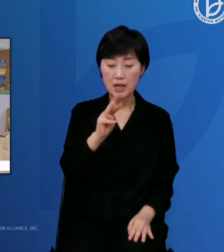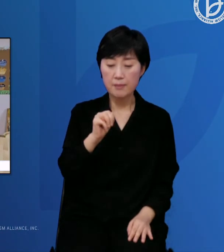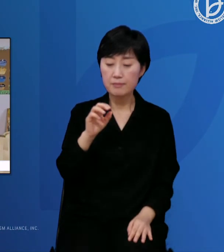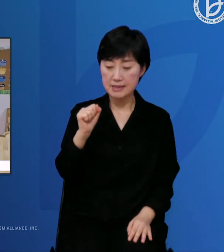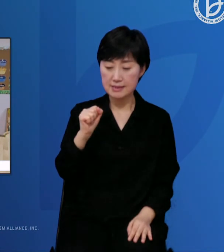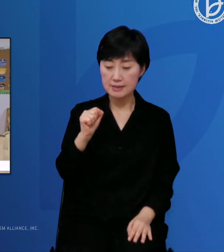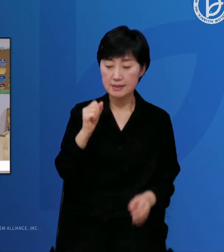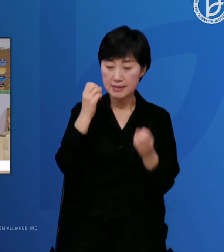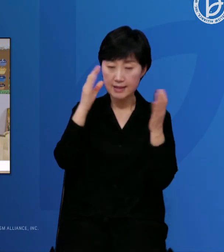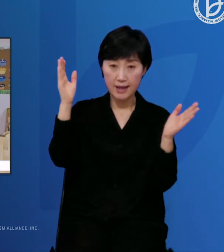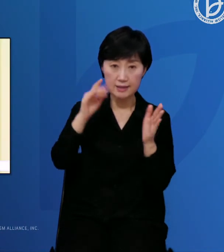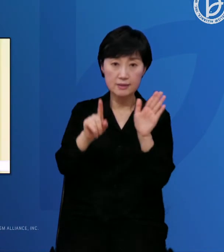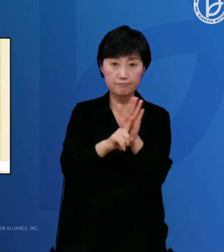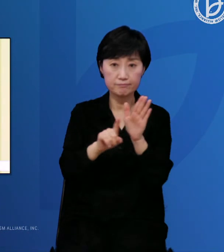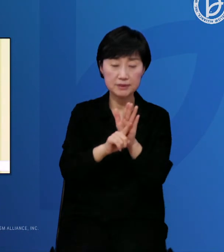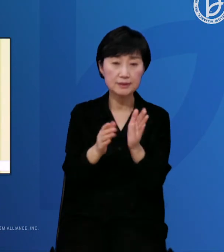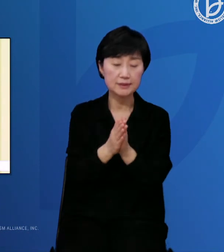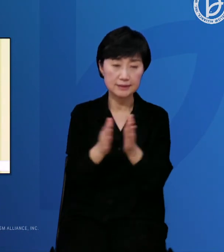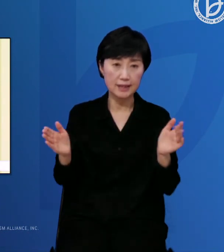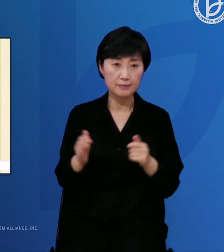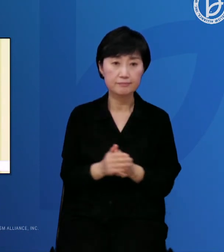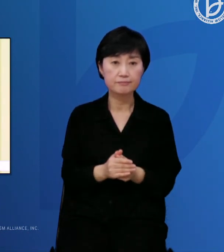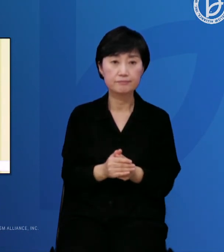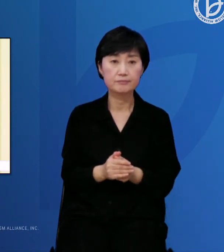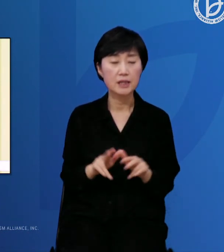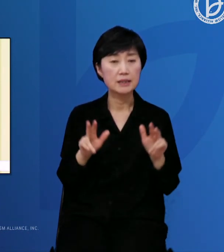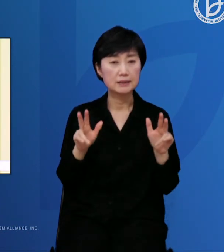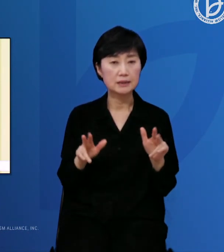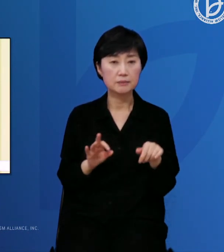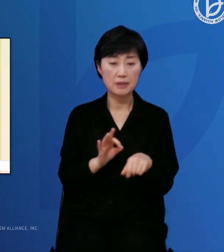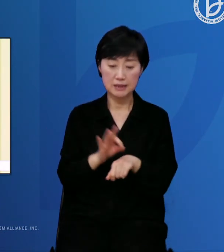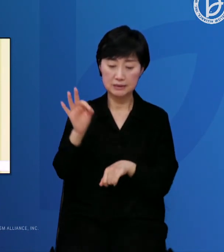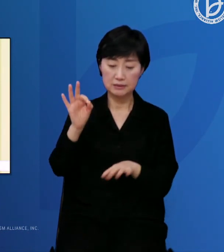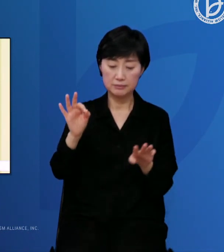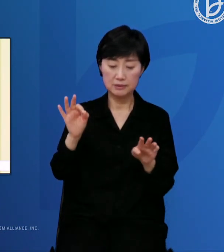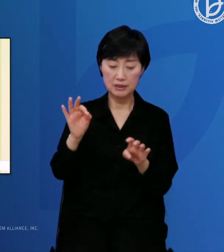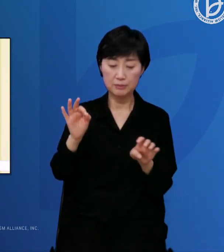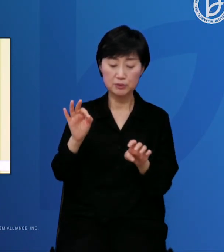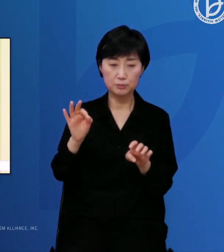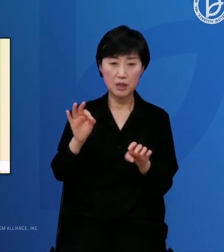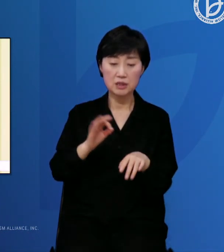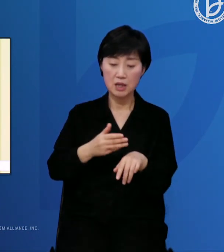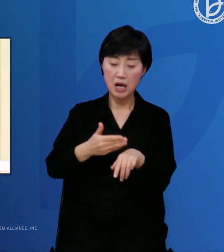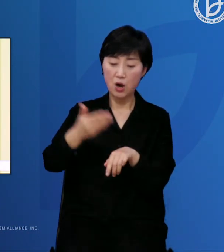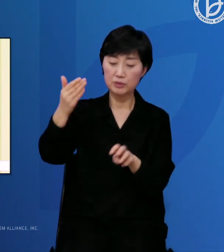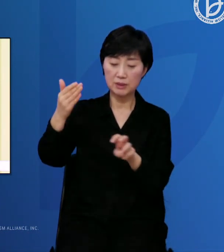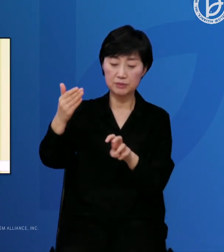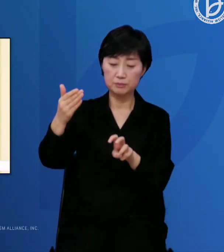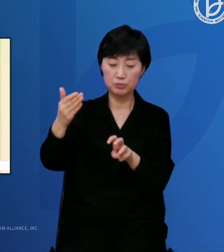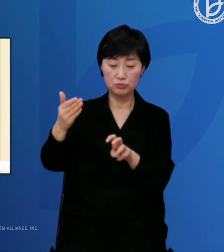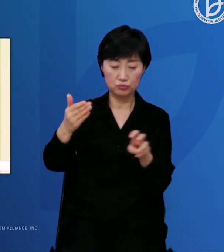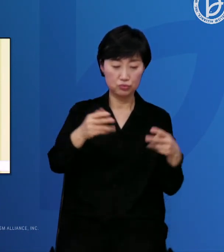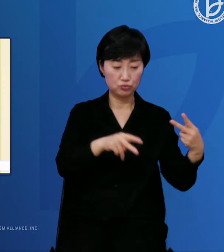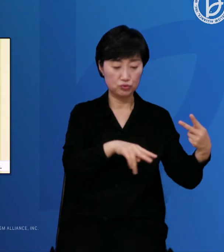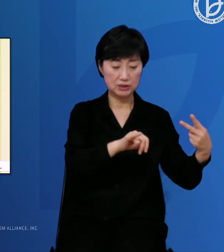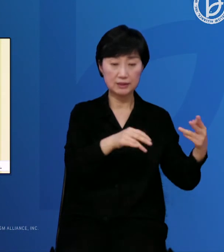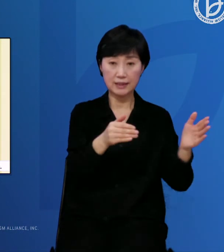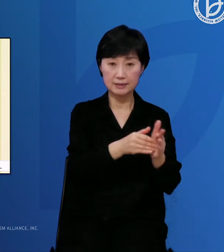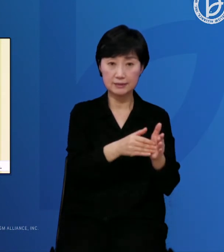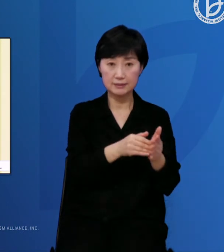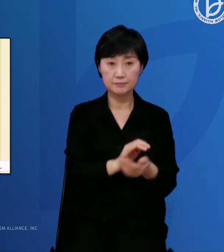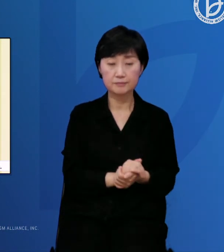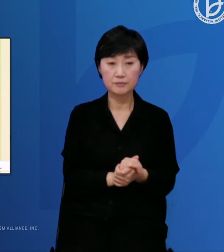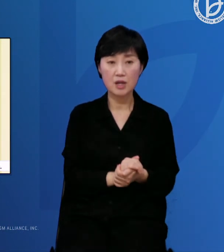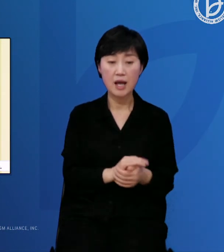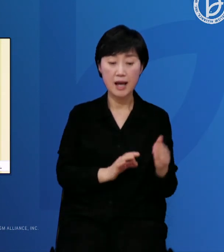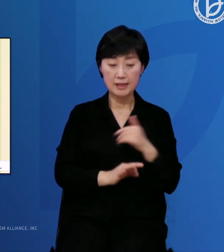신입생을 모집합니다. 유치반은 현재 오전 9시 30분부터 오후 2시까지 운영하며 매일 아침